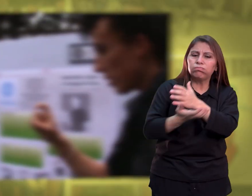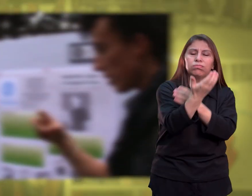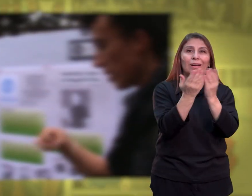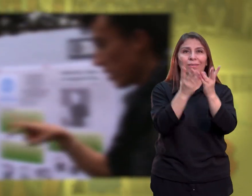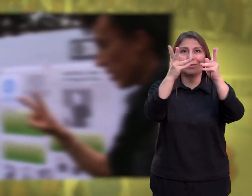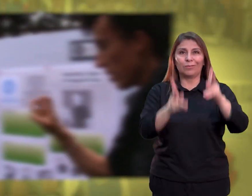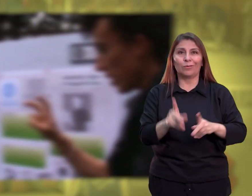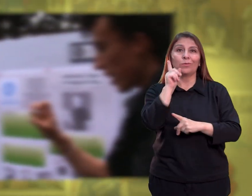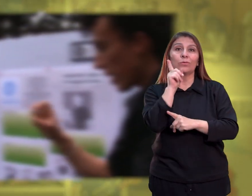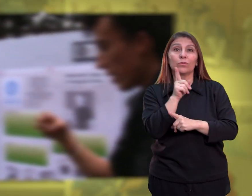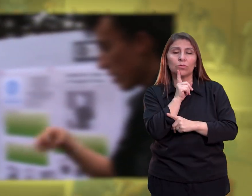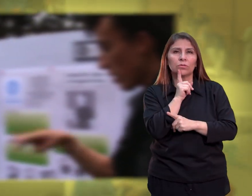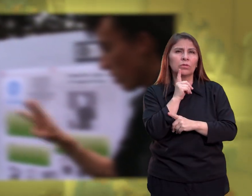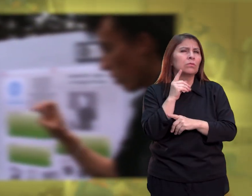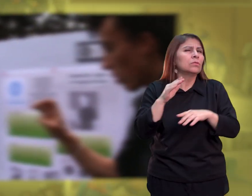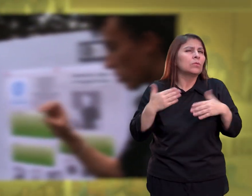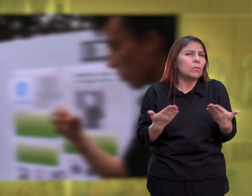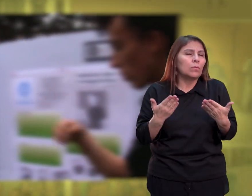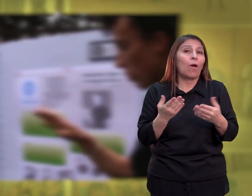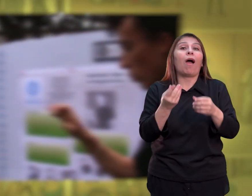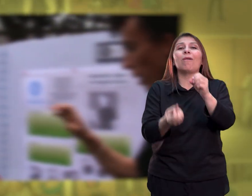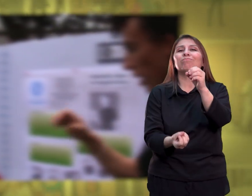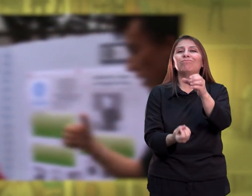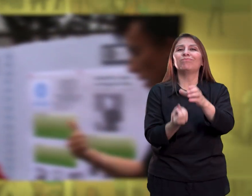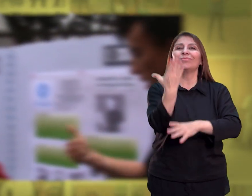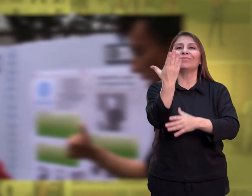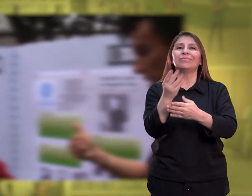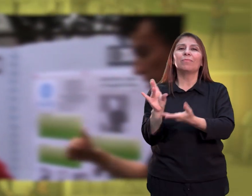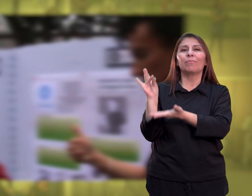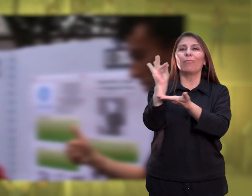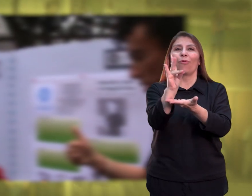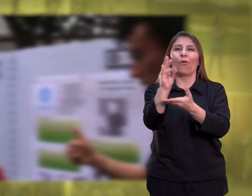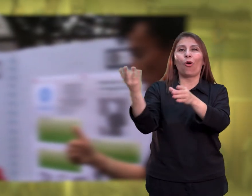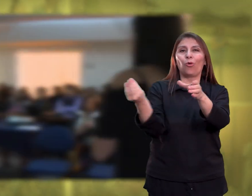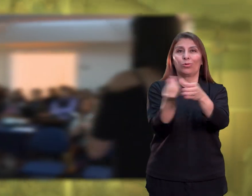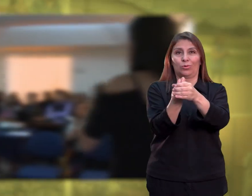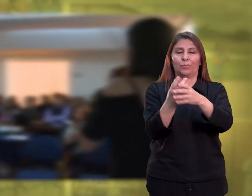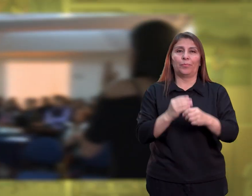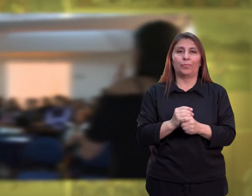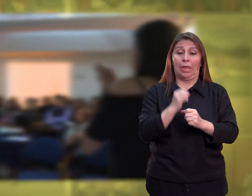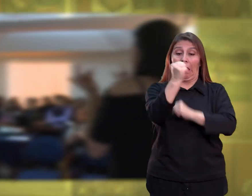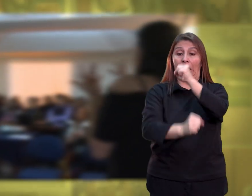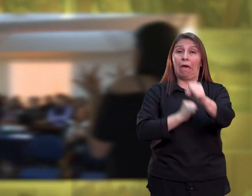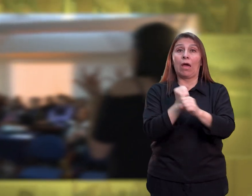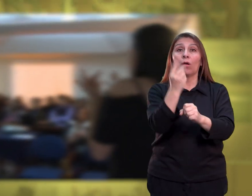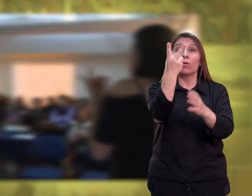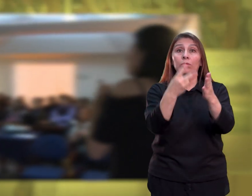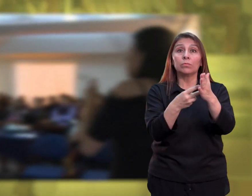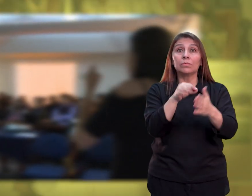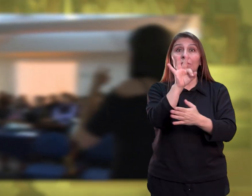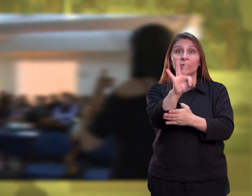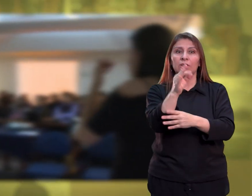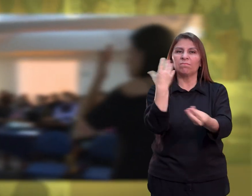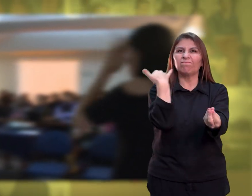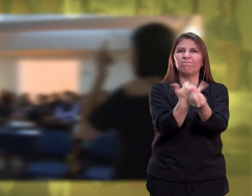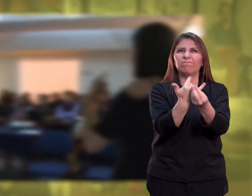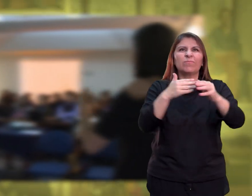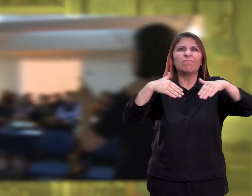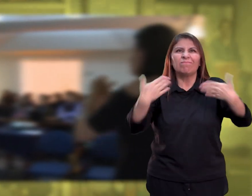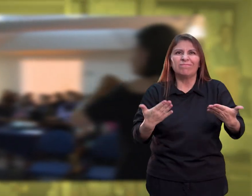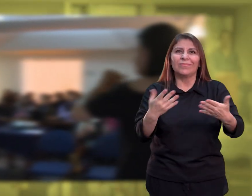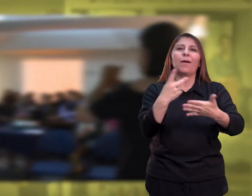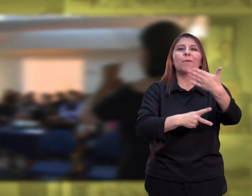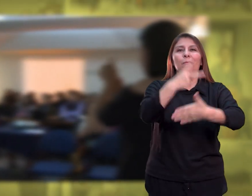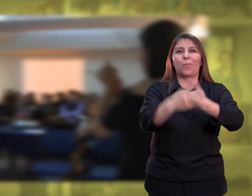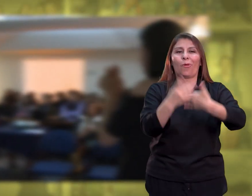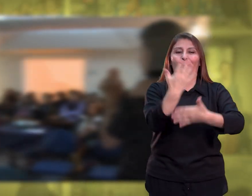recibir estudiantes sordos, creando el modelo de inclusión. En el año 2003, esto se concreta con la creación